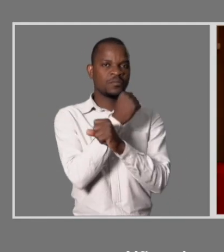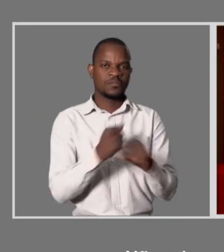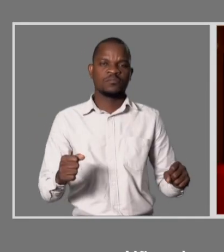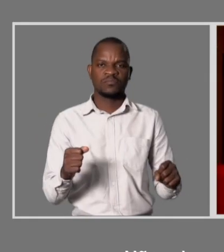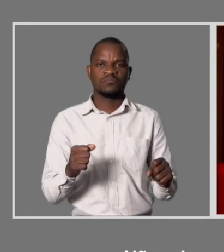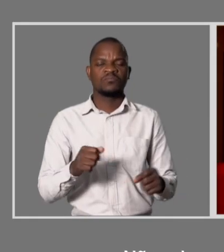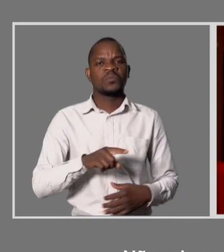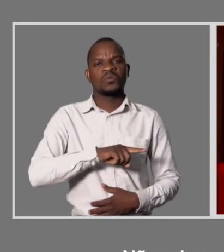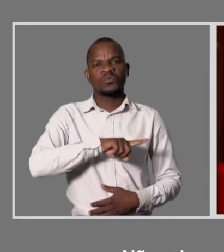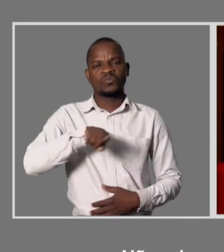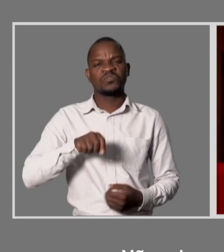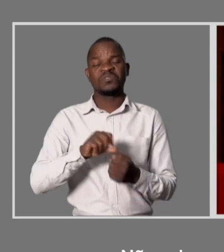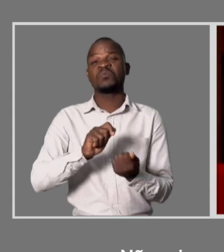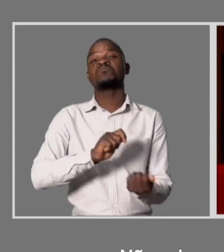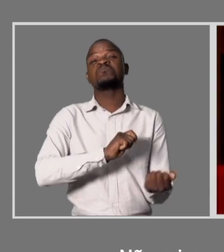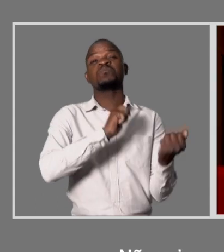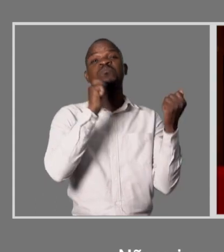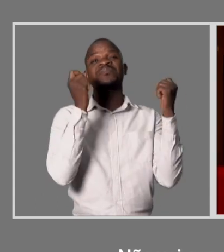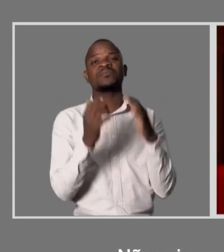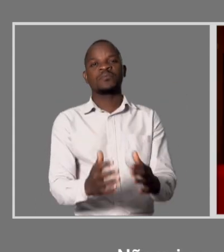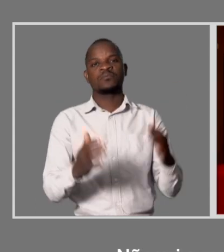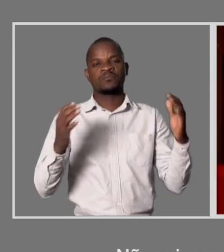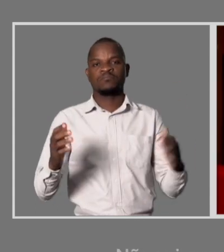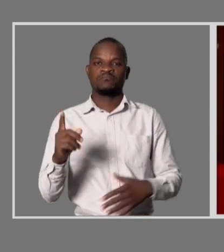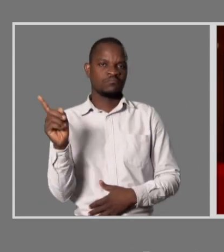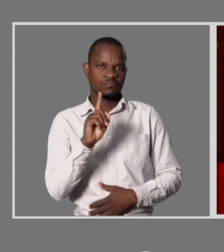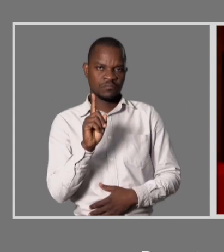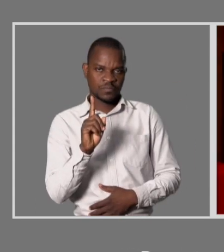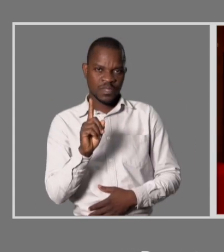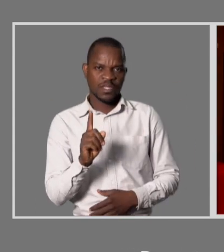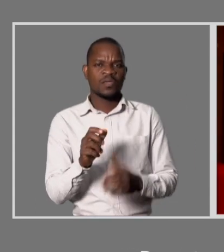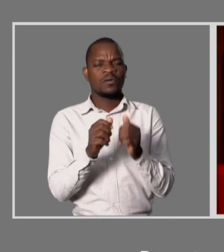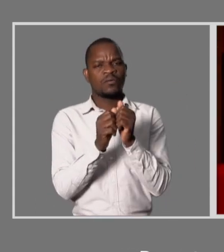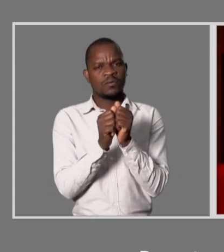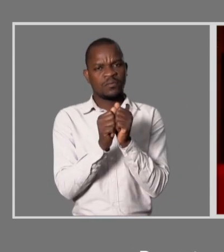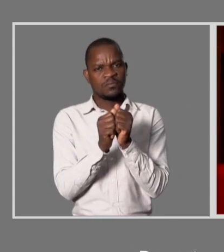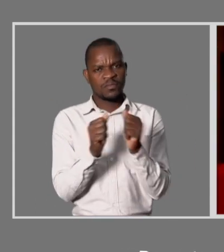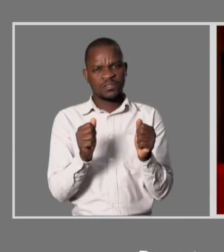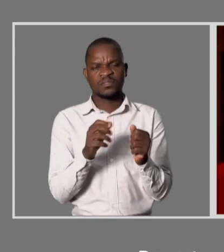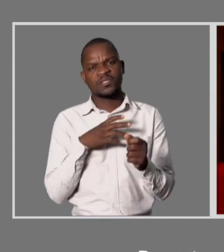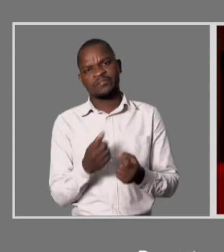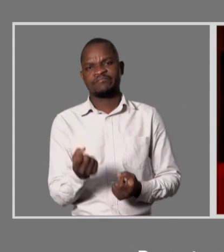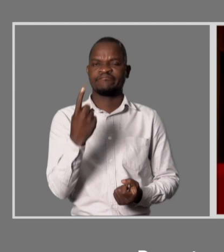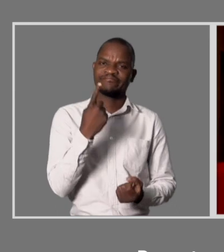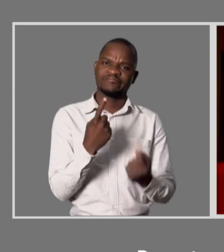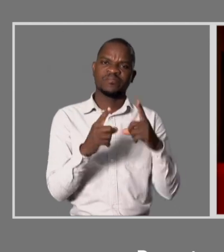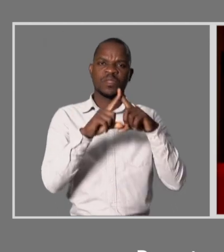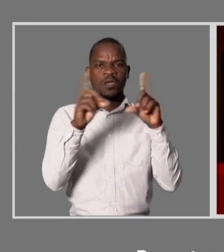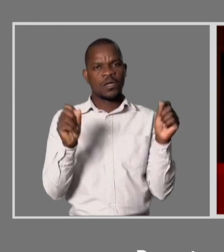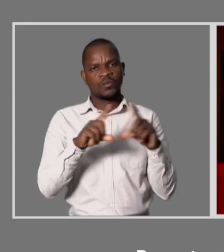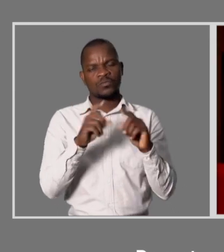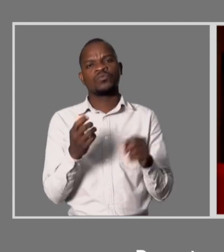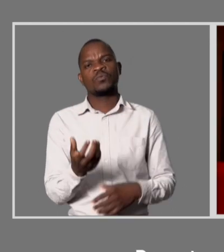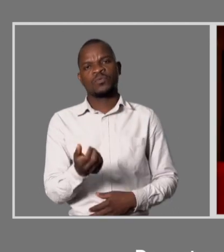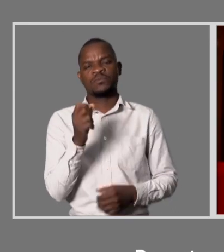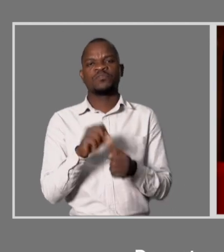possível trazer grandes alterações, mas de certeza absoluta é que alguma coisa